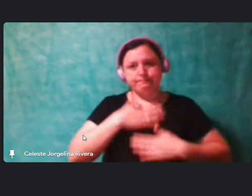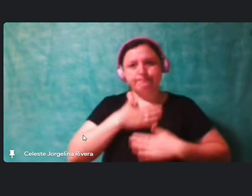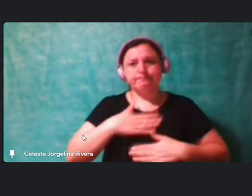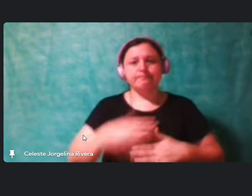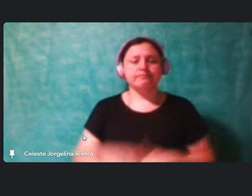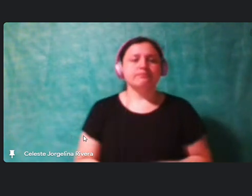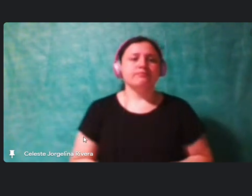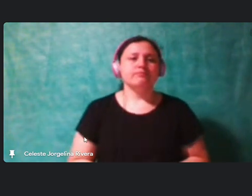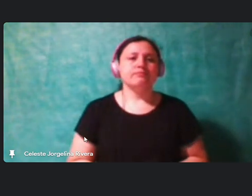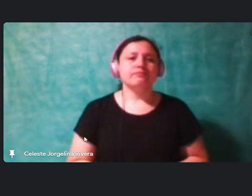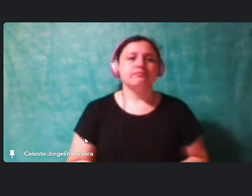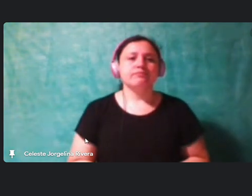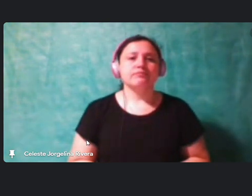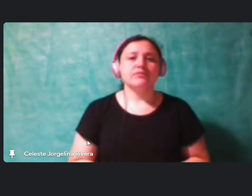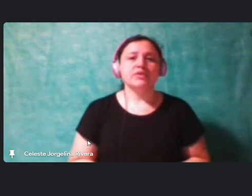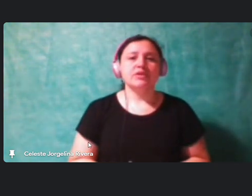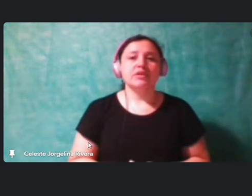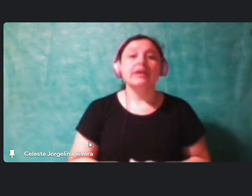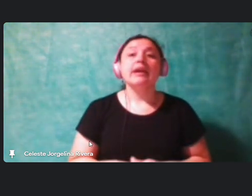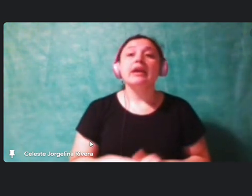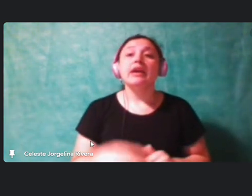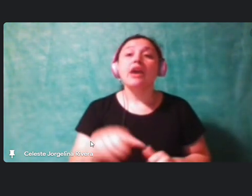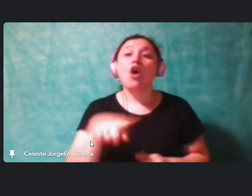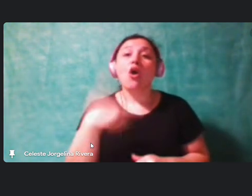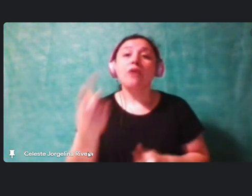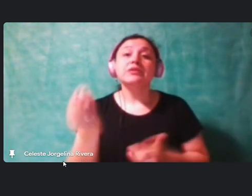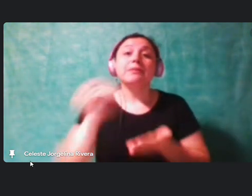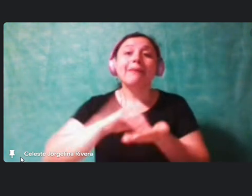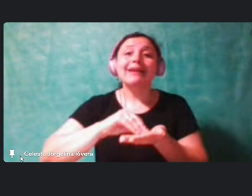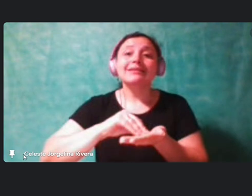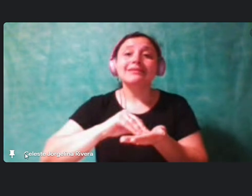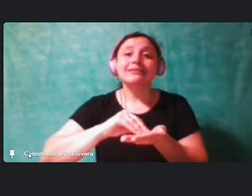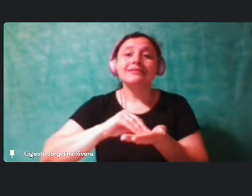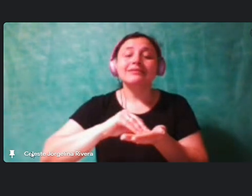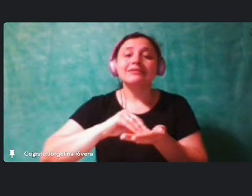¿Quién más? ¿No alcanzaron a hacerla?